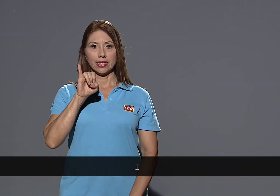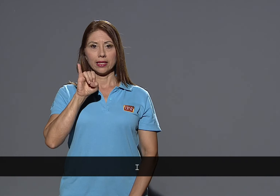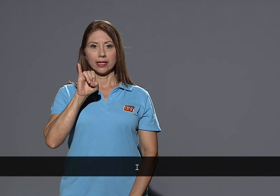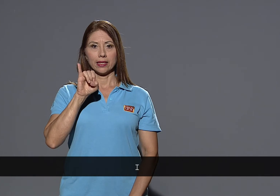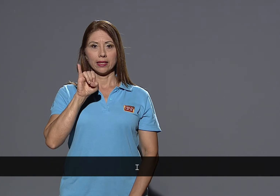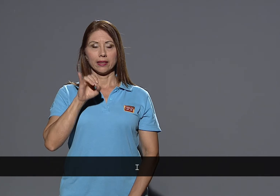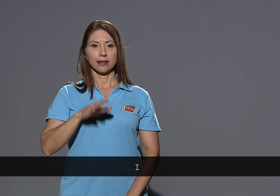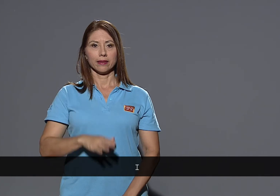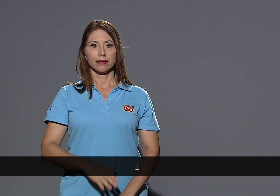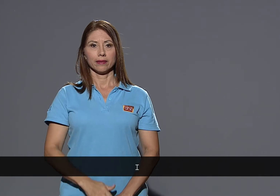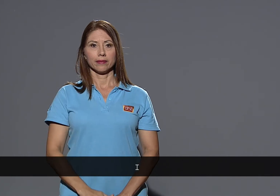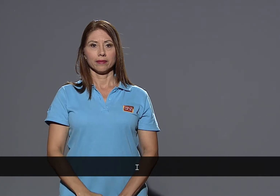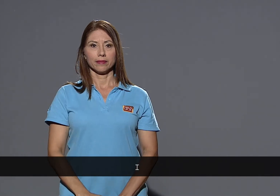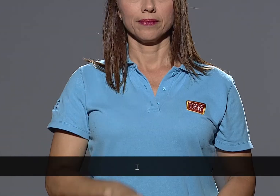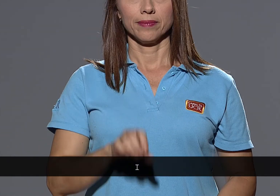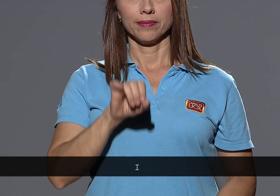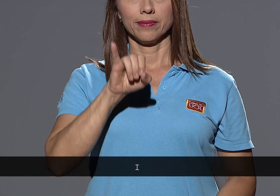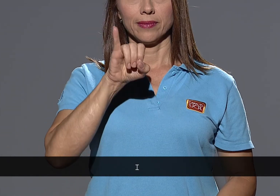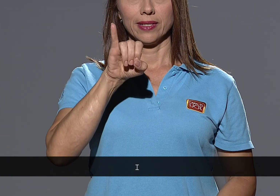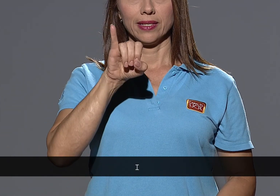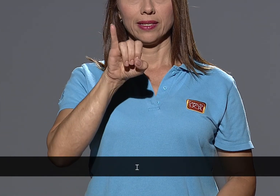I,